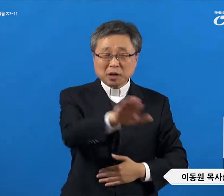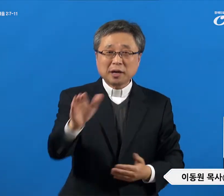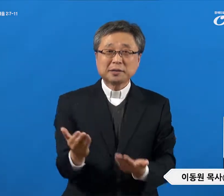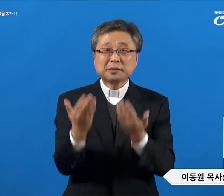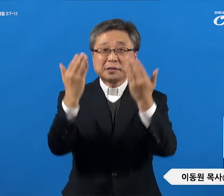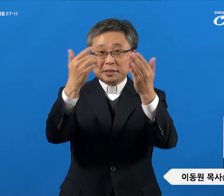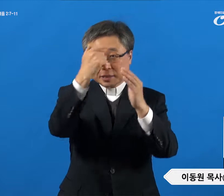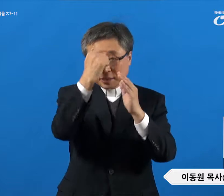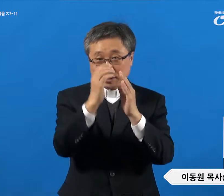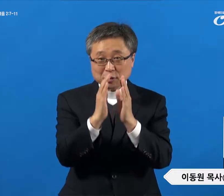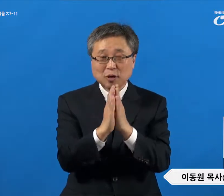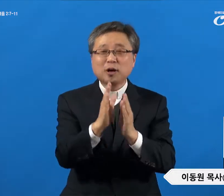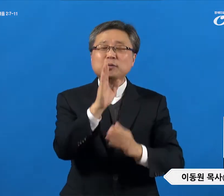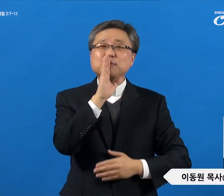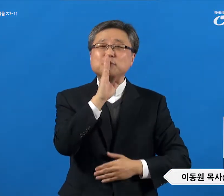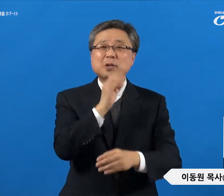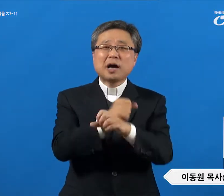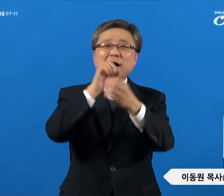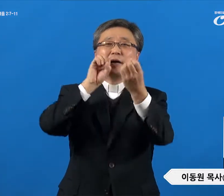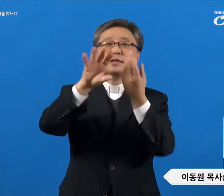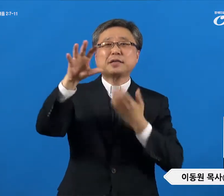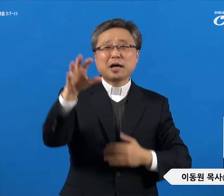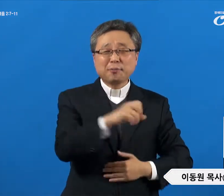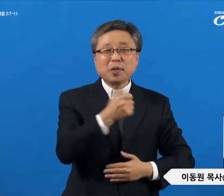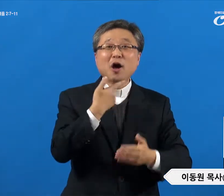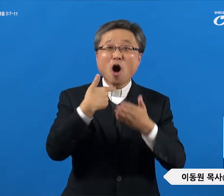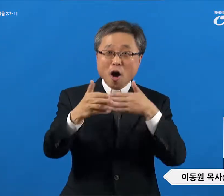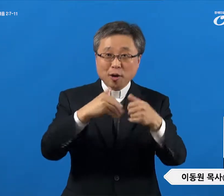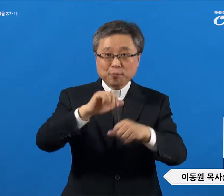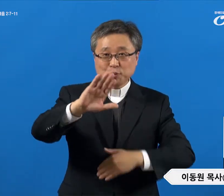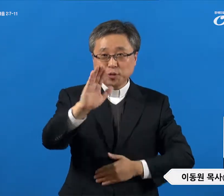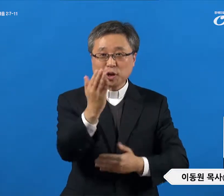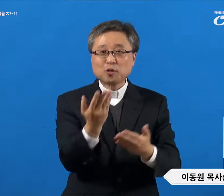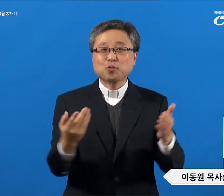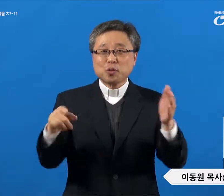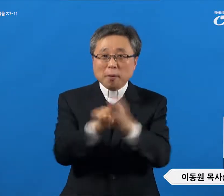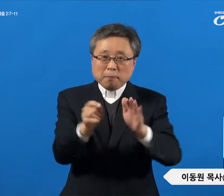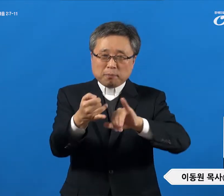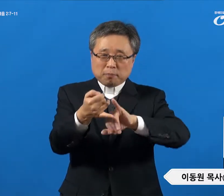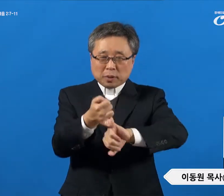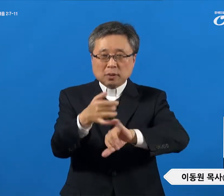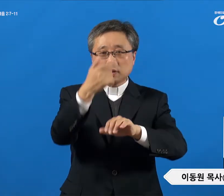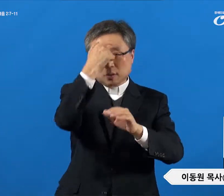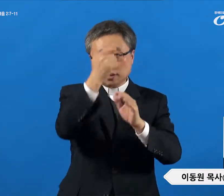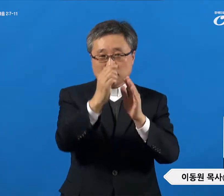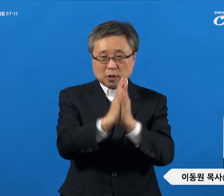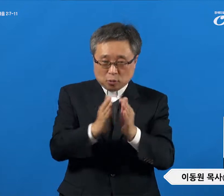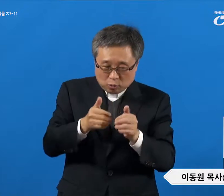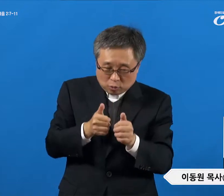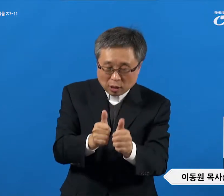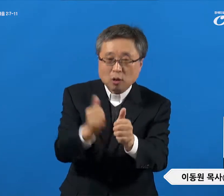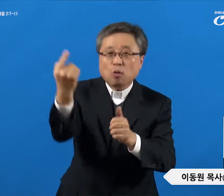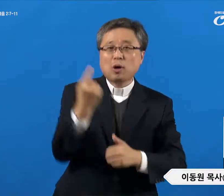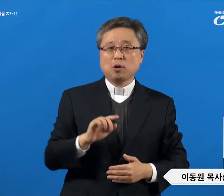기도가 진정한 응답으로 경험되어지기 위해서는 반드시 기도에 따라와야 할 것이 있습니다. 그것이